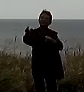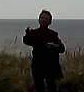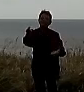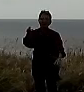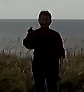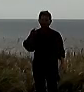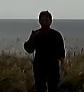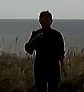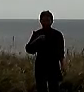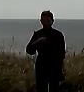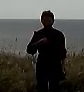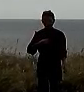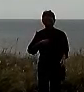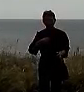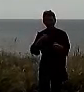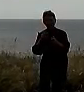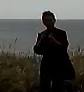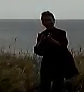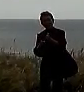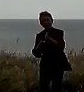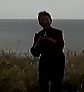あたしの旅は